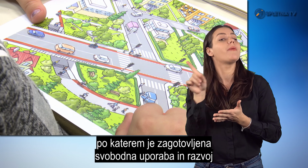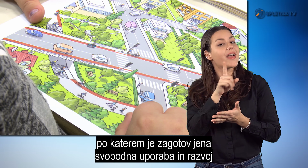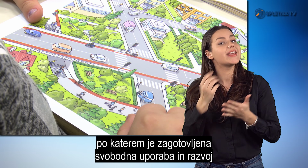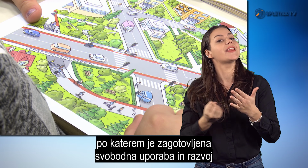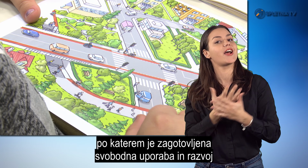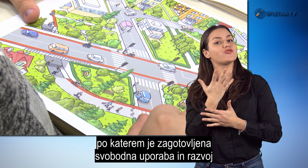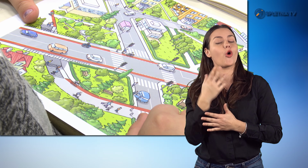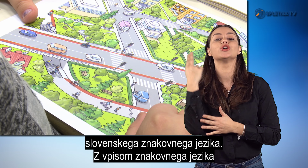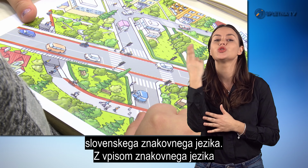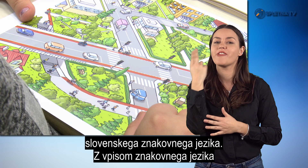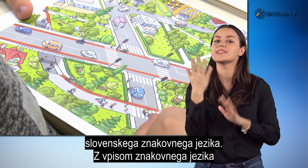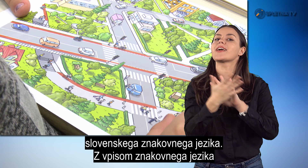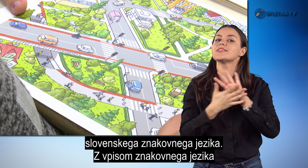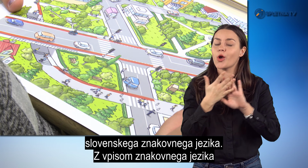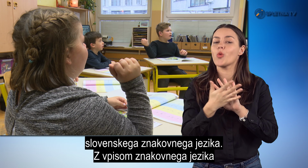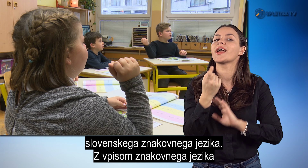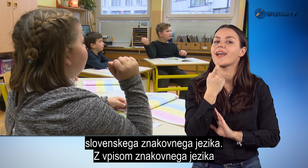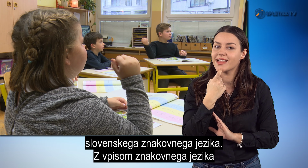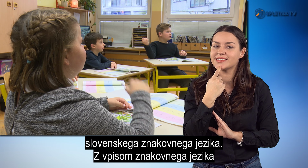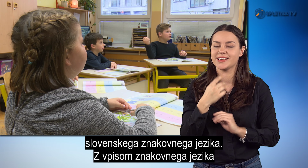znakovnega jezika.